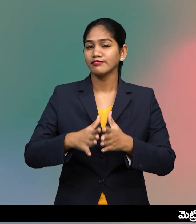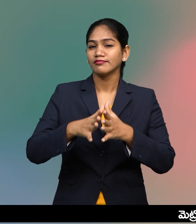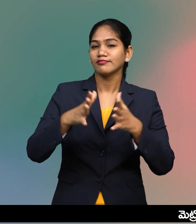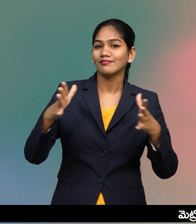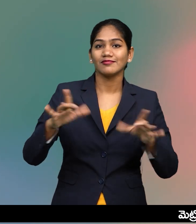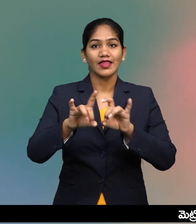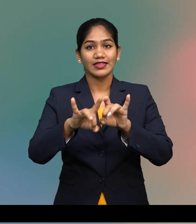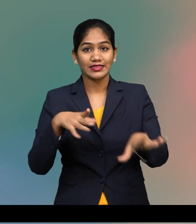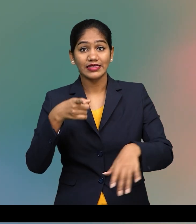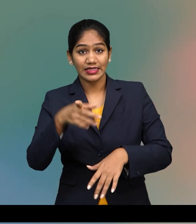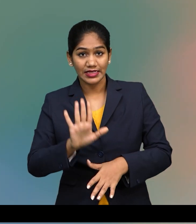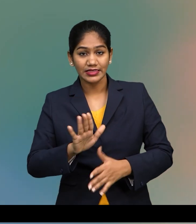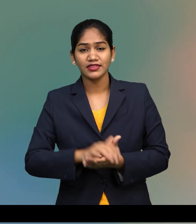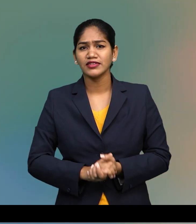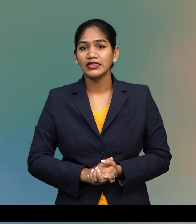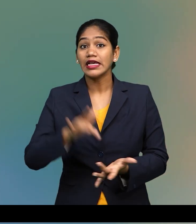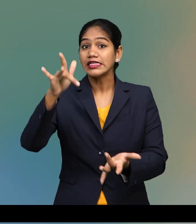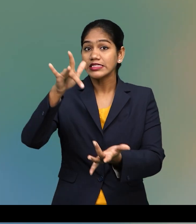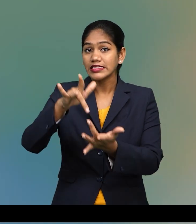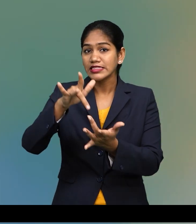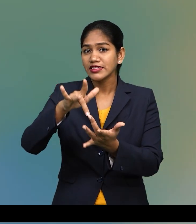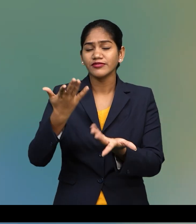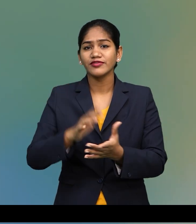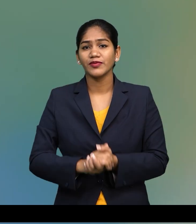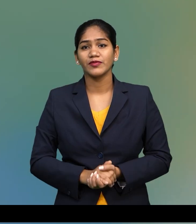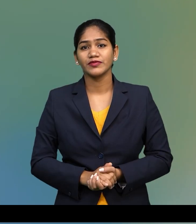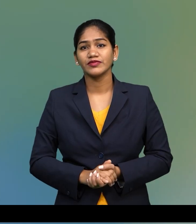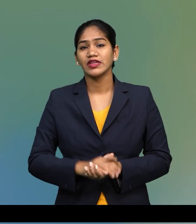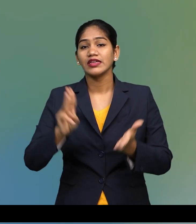మెట్రోపాలిటన్ ప్రాంతానికి కేంద్రంగా ఉన్న పెద్ద నగరం.